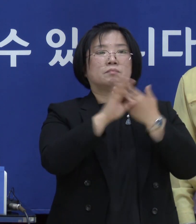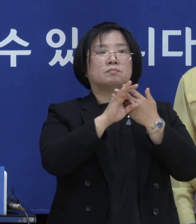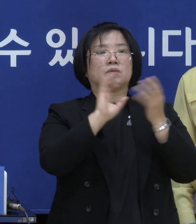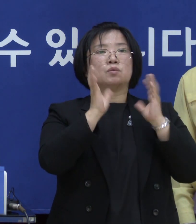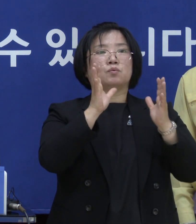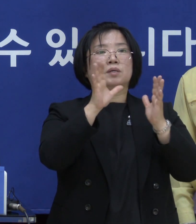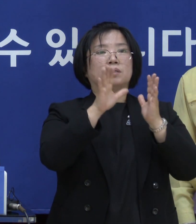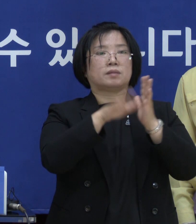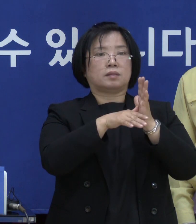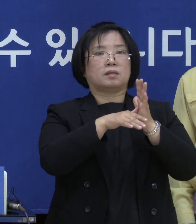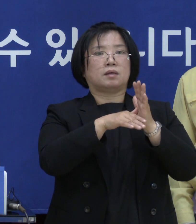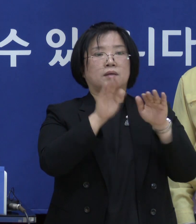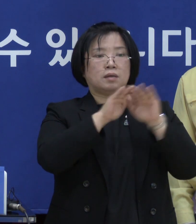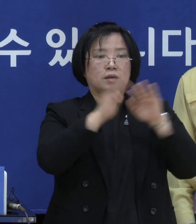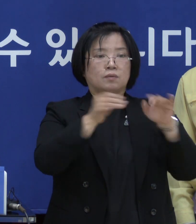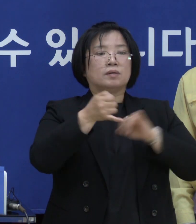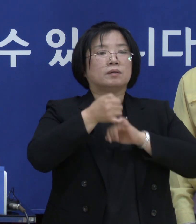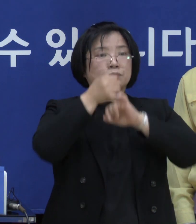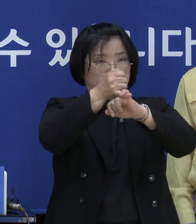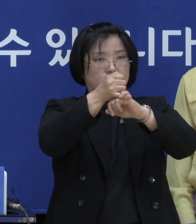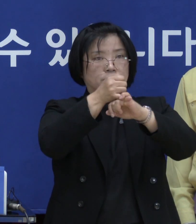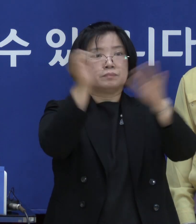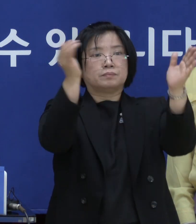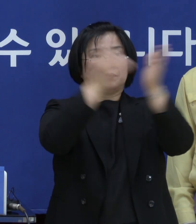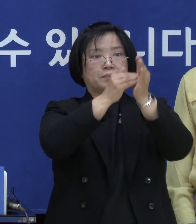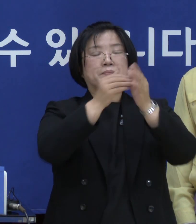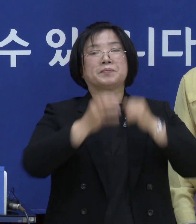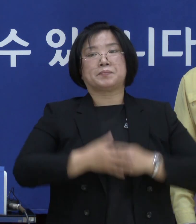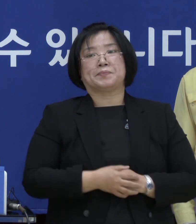처리해 주기로 약속을 하셨습니다.